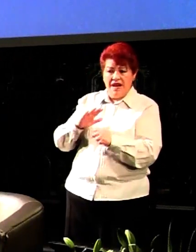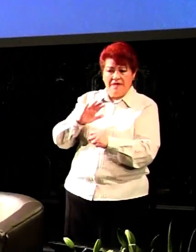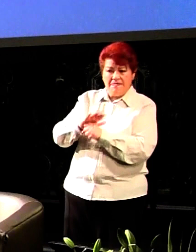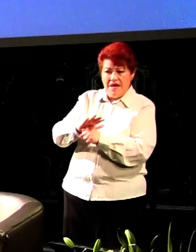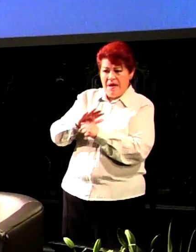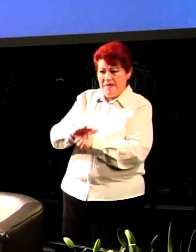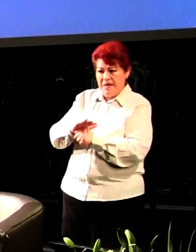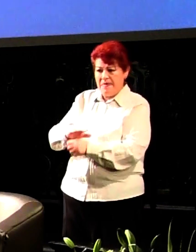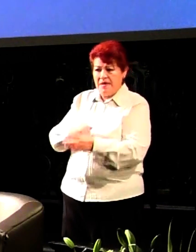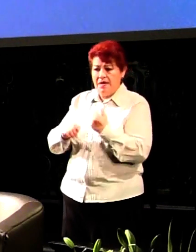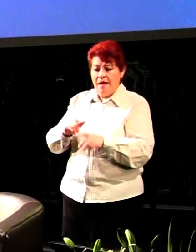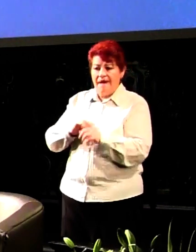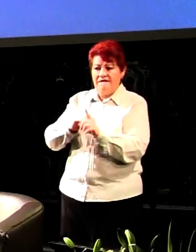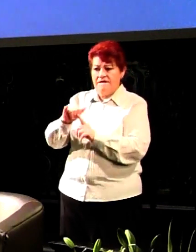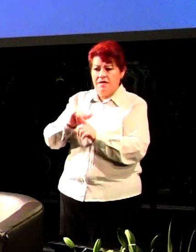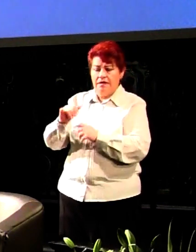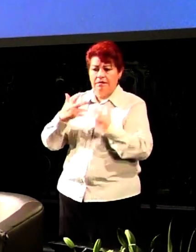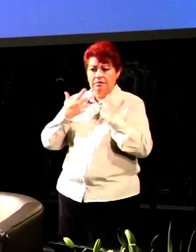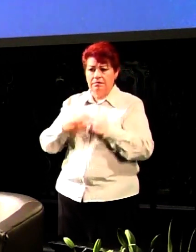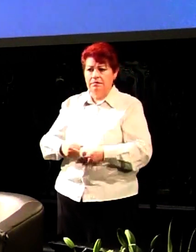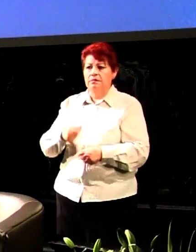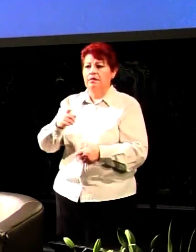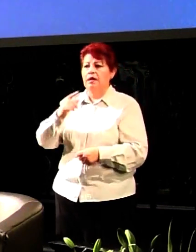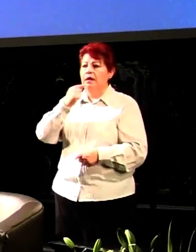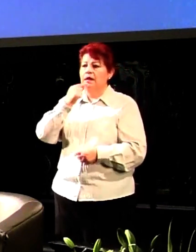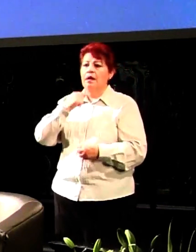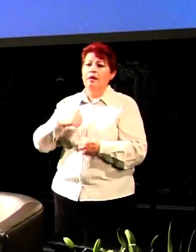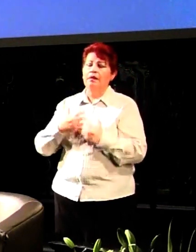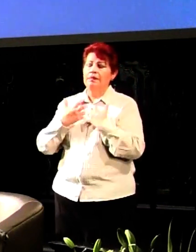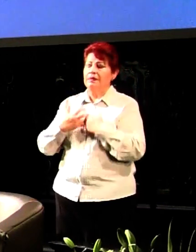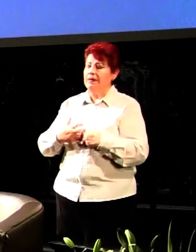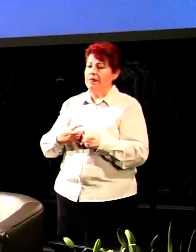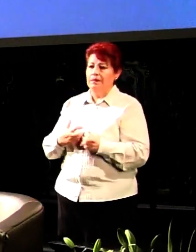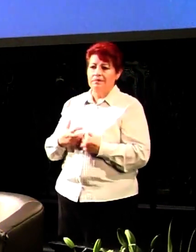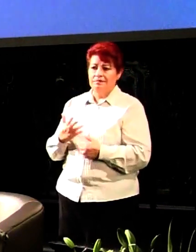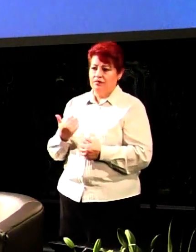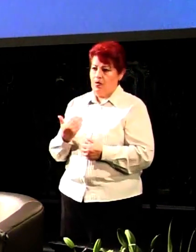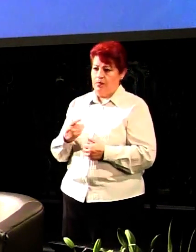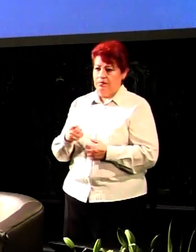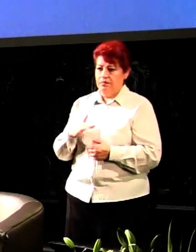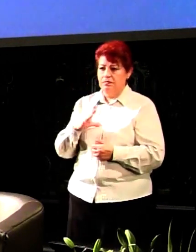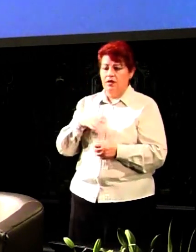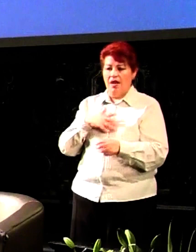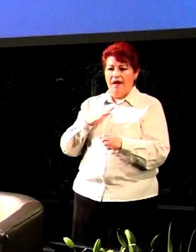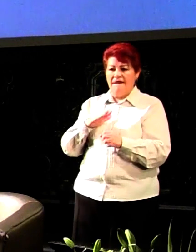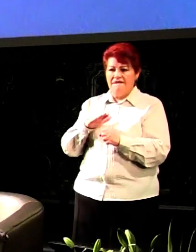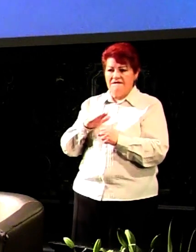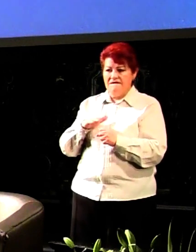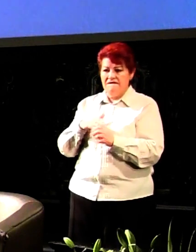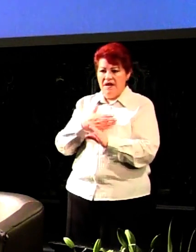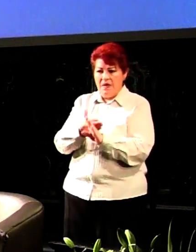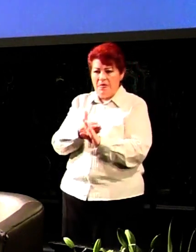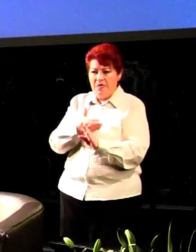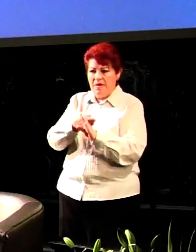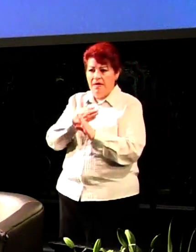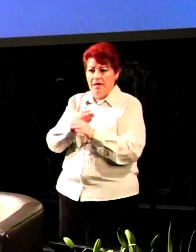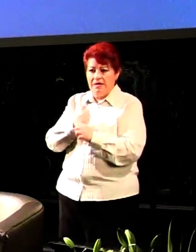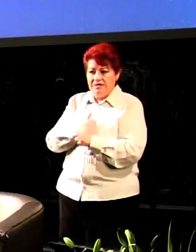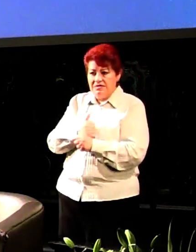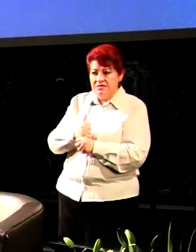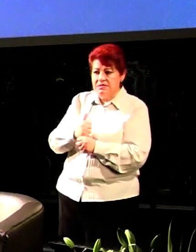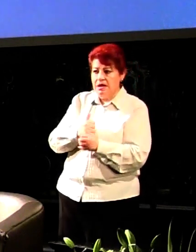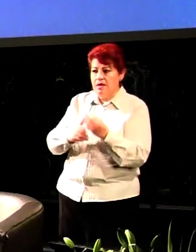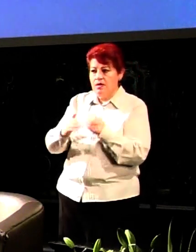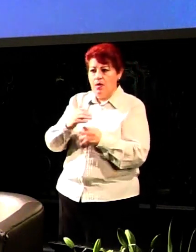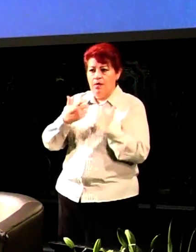niño que sufre el bullying. Quiero decirles que esto no es así. El acoso escolar tiene un efecto devastador en